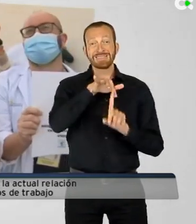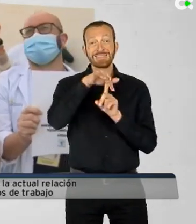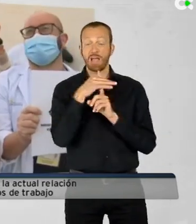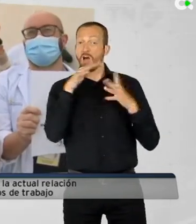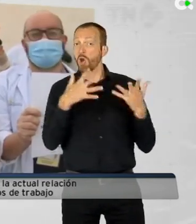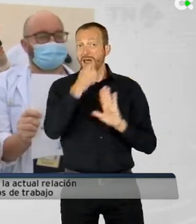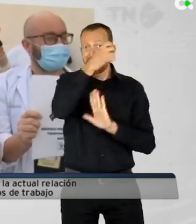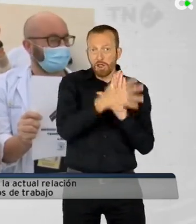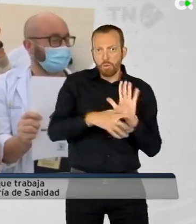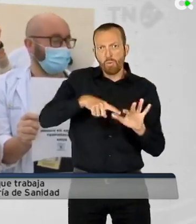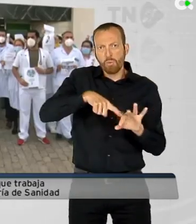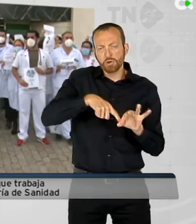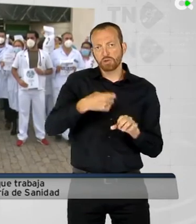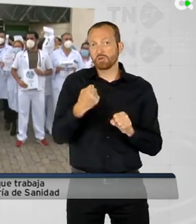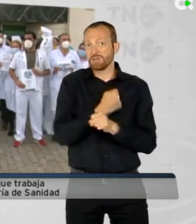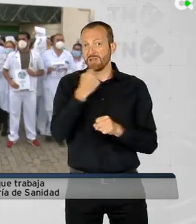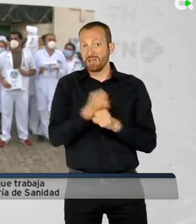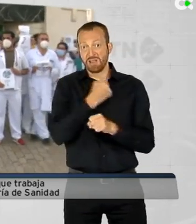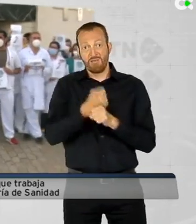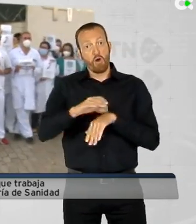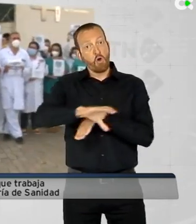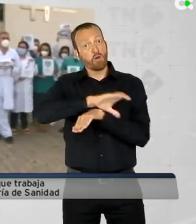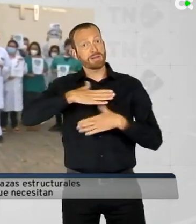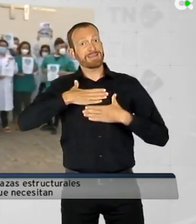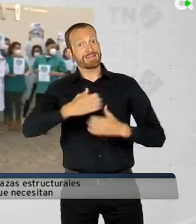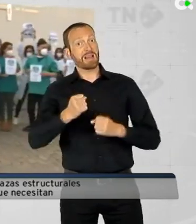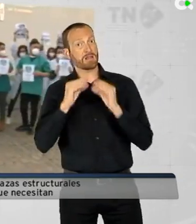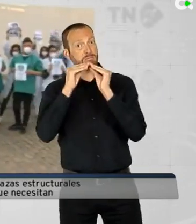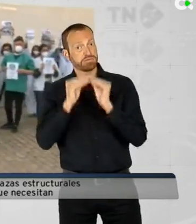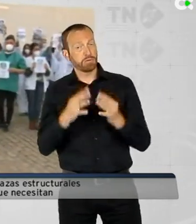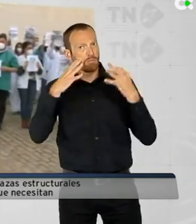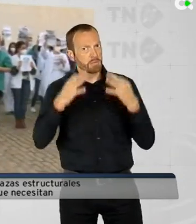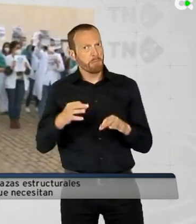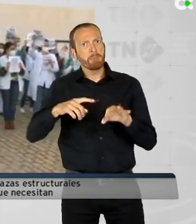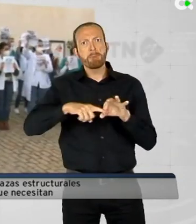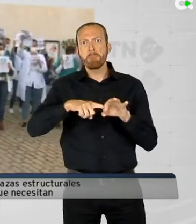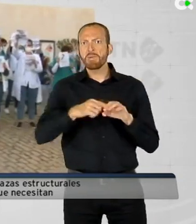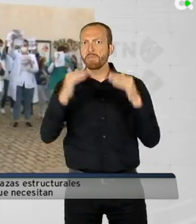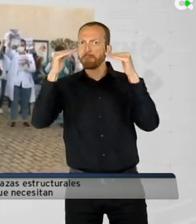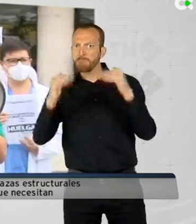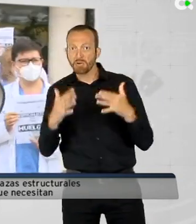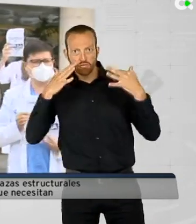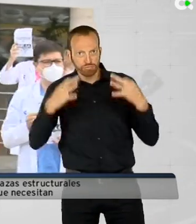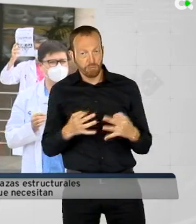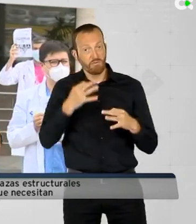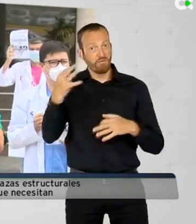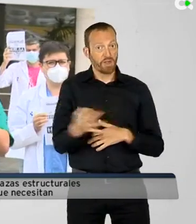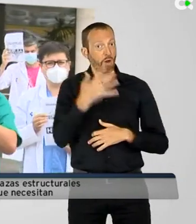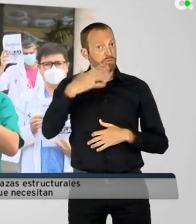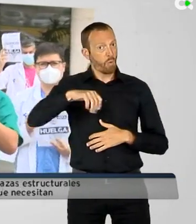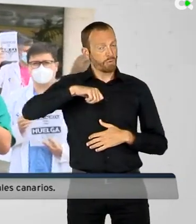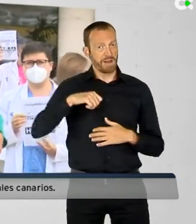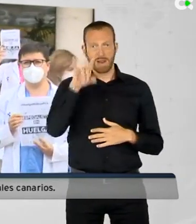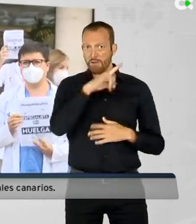actual relación de puestos de trabajo con la que trabaja la Consejería de Sanidad oferta menos plazas estructurales que las que necesitan